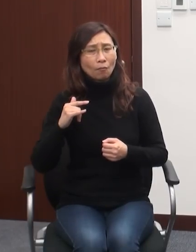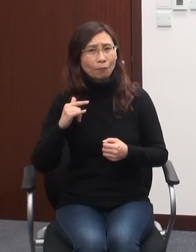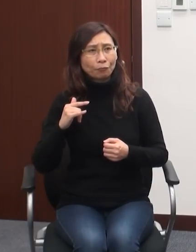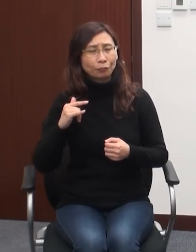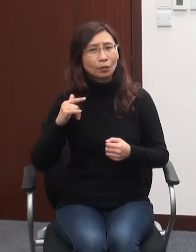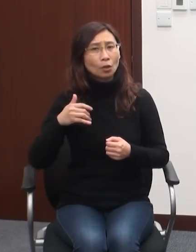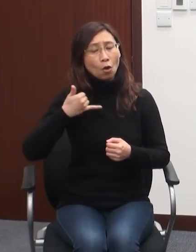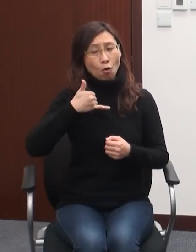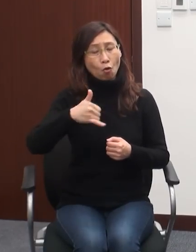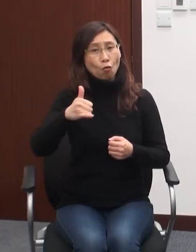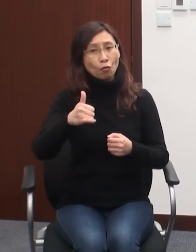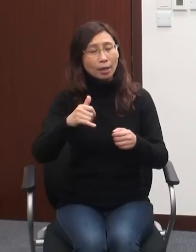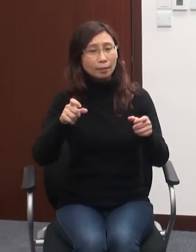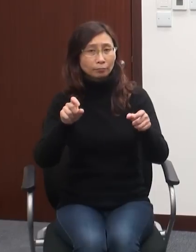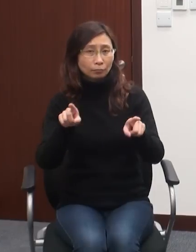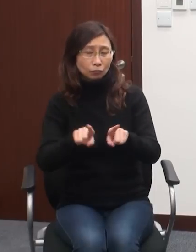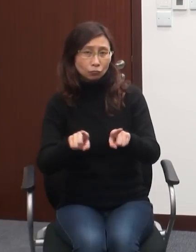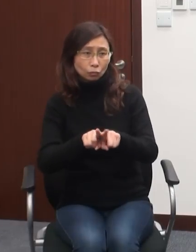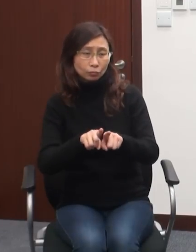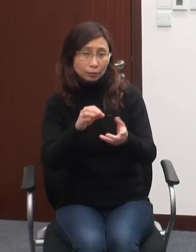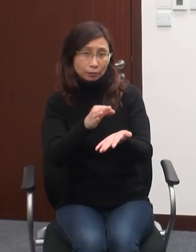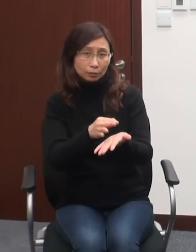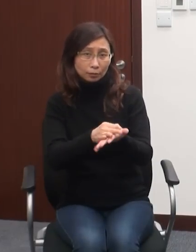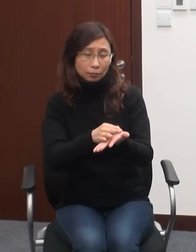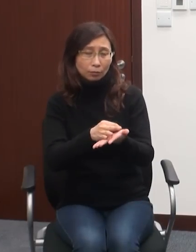租金掛鈎啊，咁嘅你當然就會